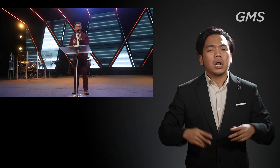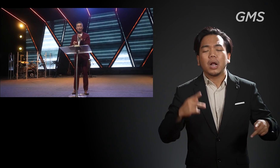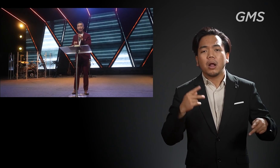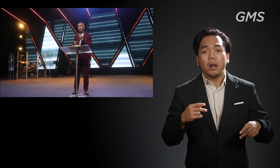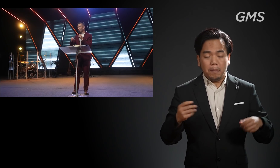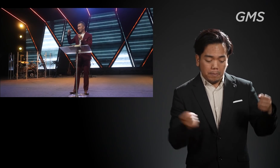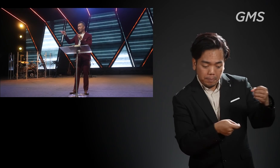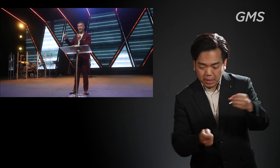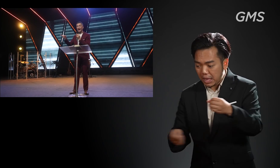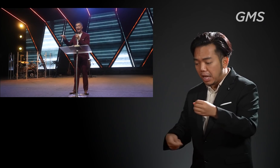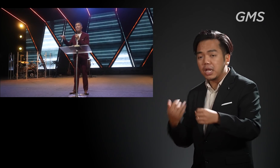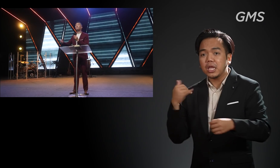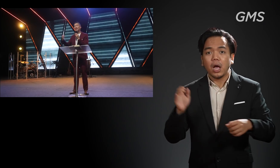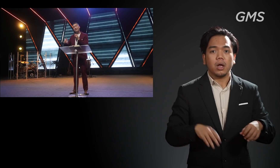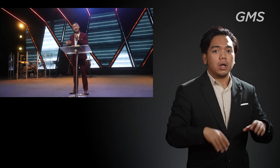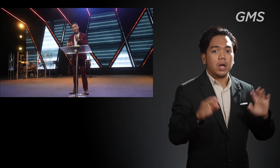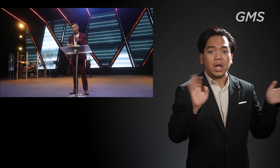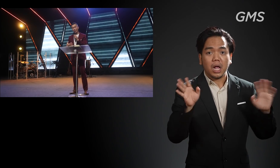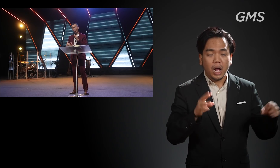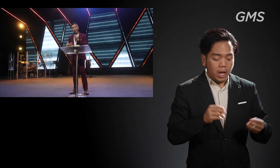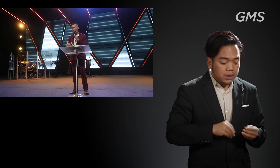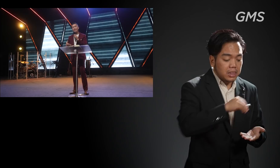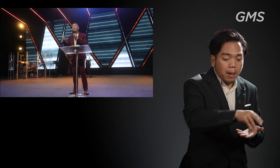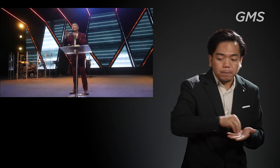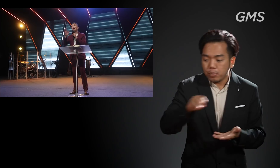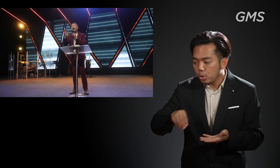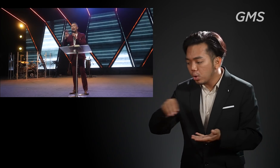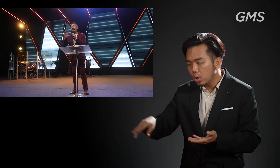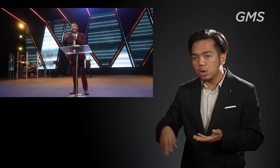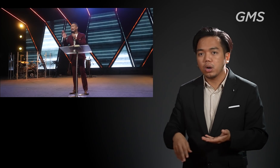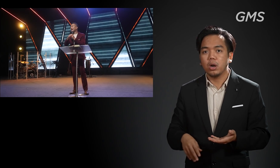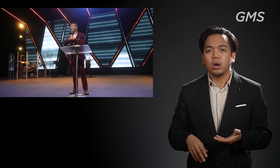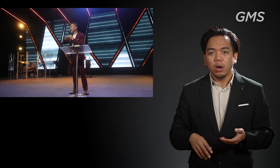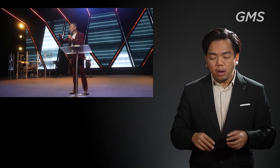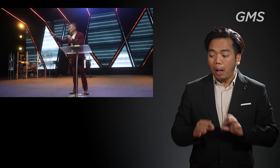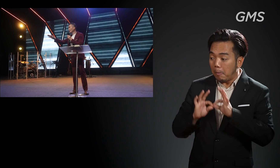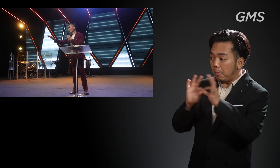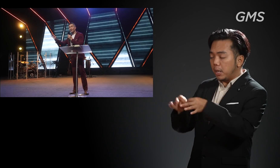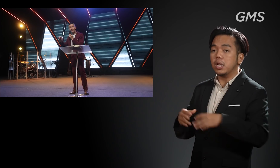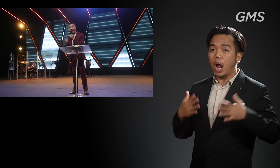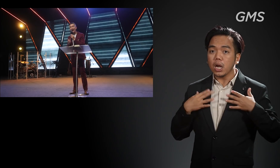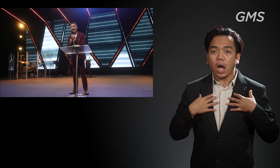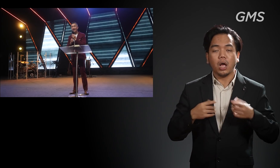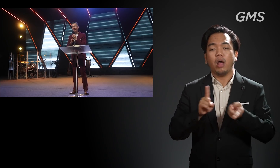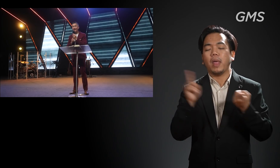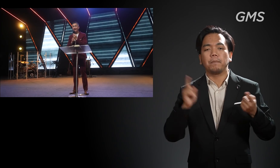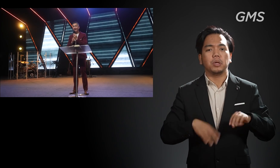yang seperti itu, musim berikutnya, benih masih utuh, buah nggak ada, tanahnya gundul